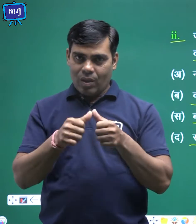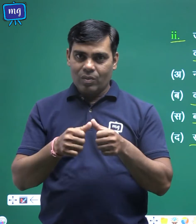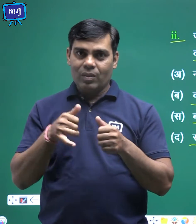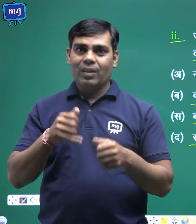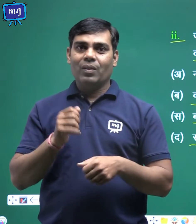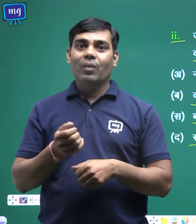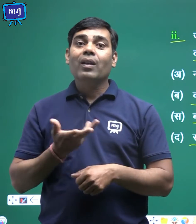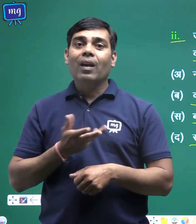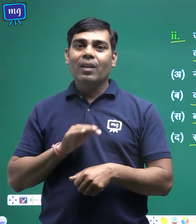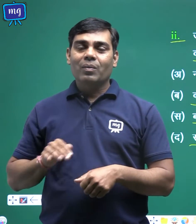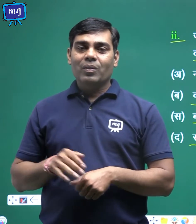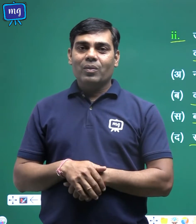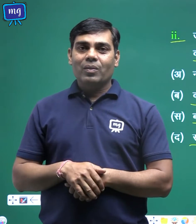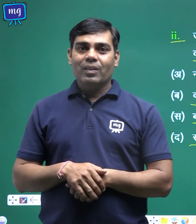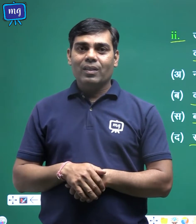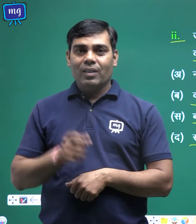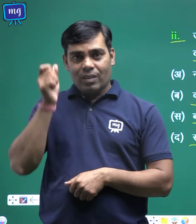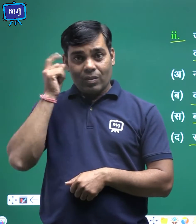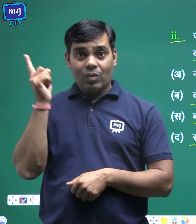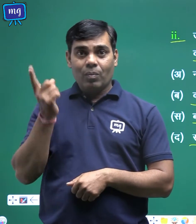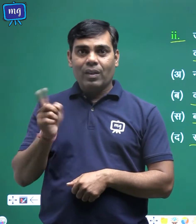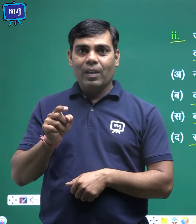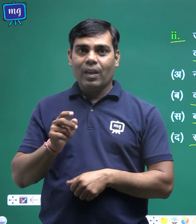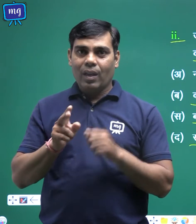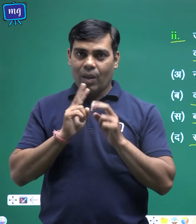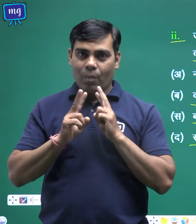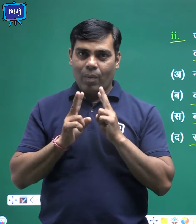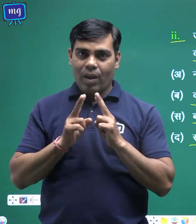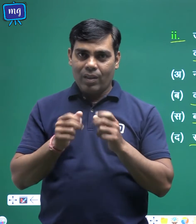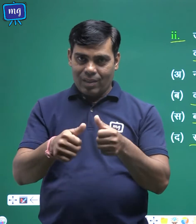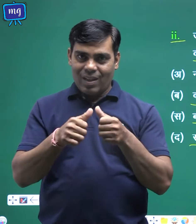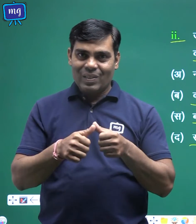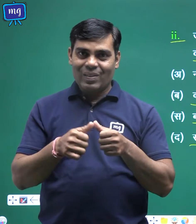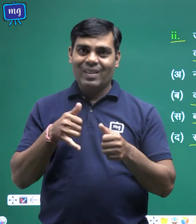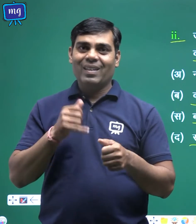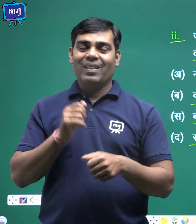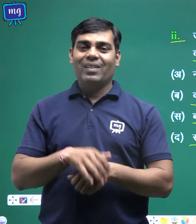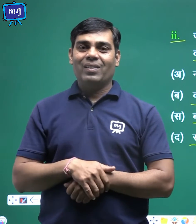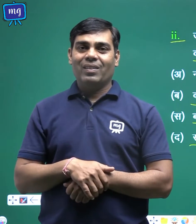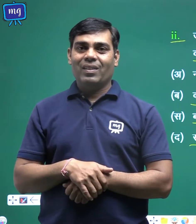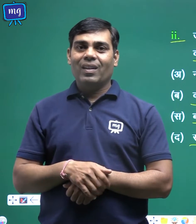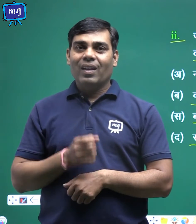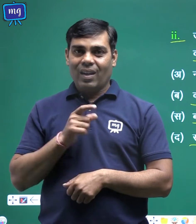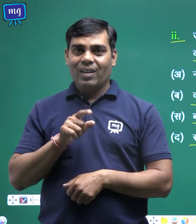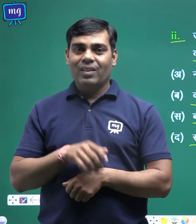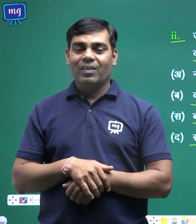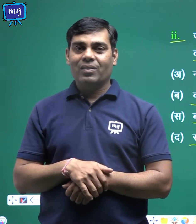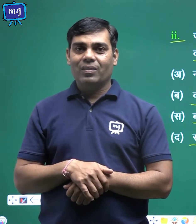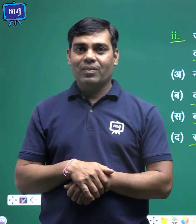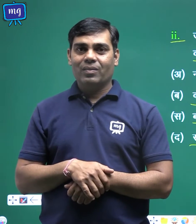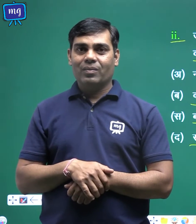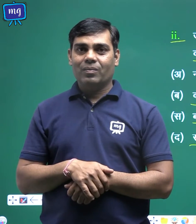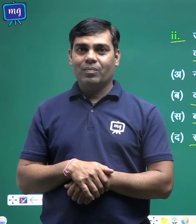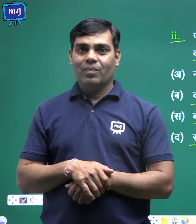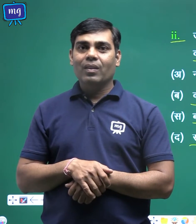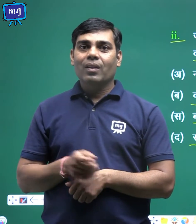था बच्चों? स्वप्न की बात बताने के लिए कहा था। कभी जमींदार